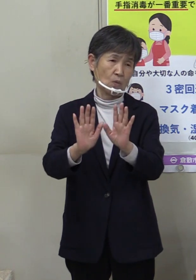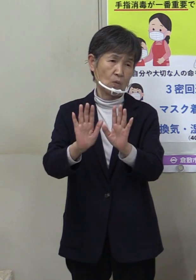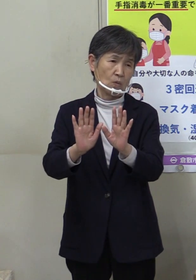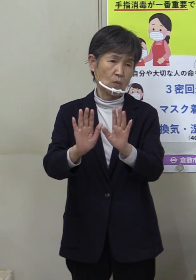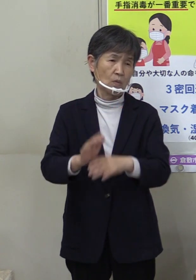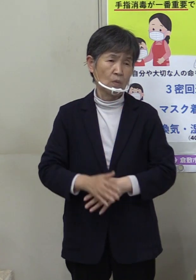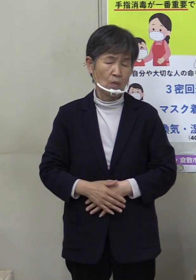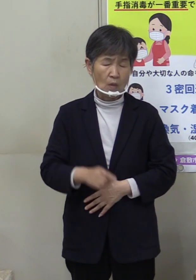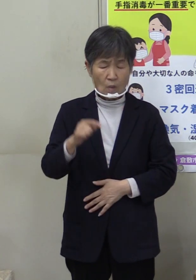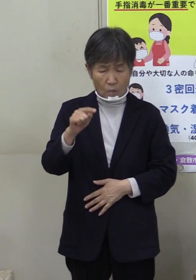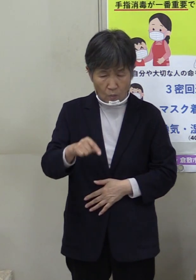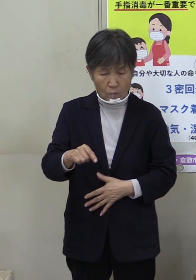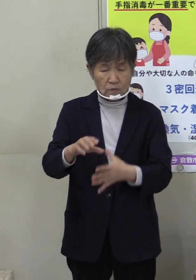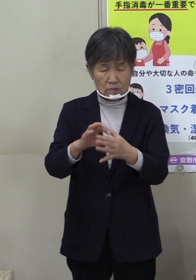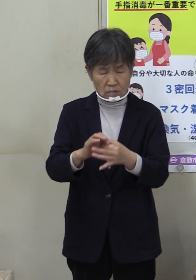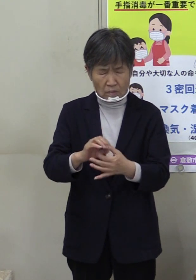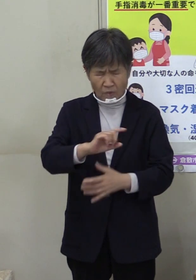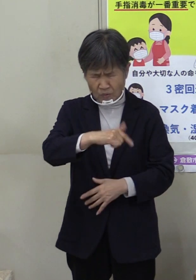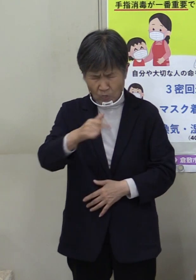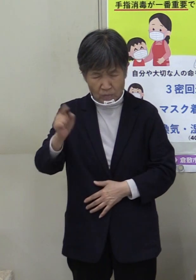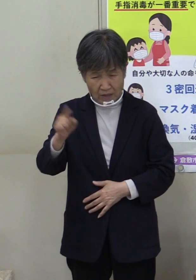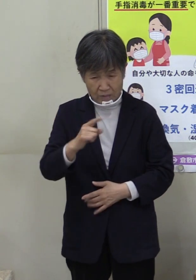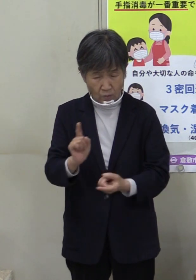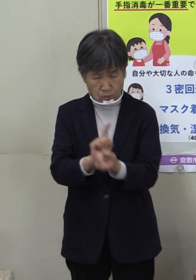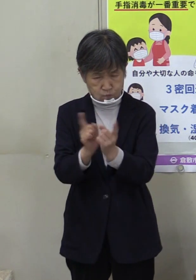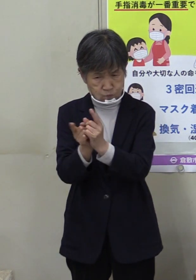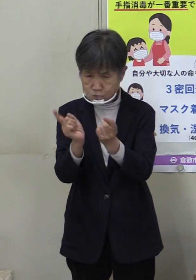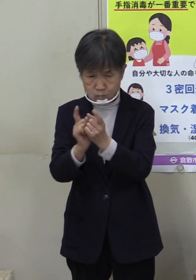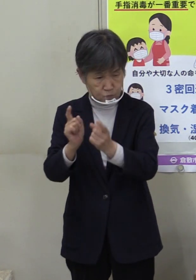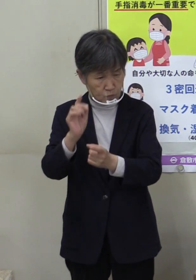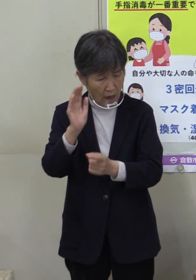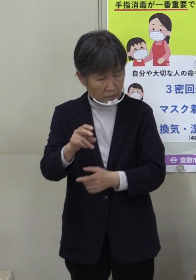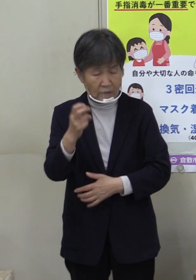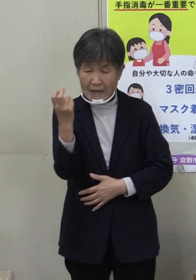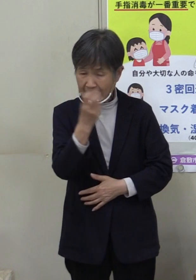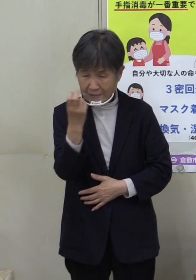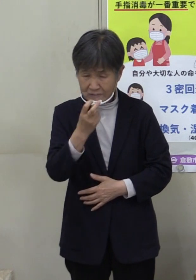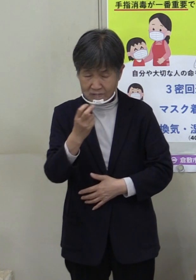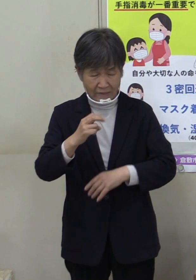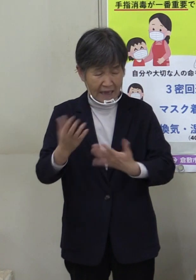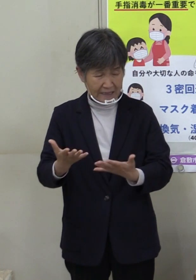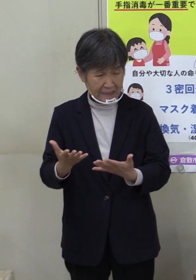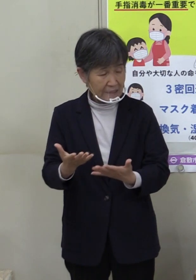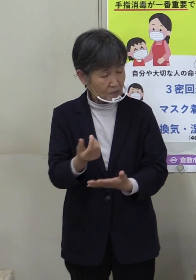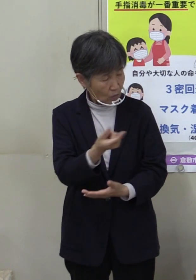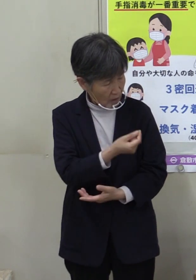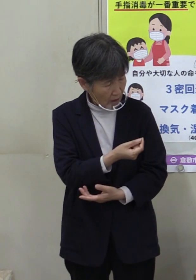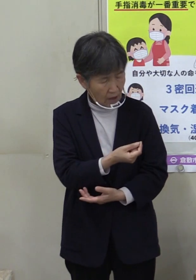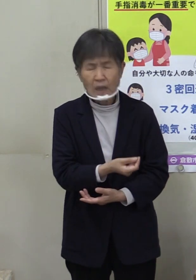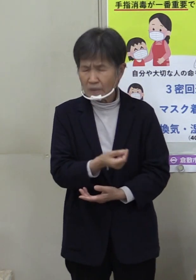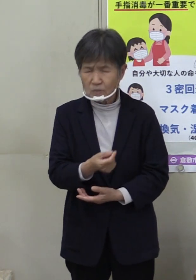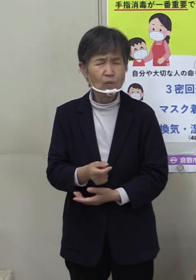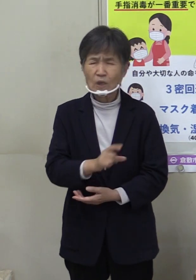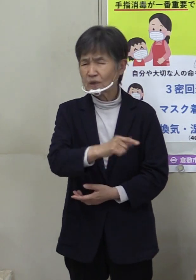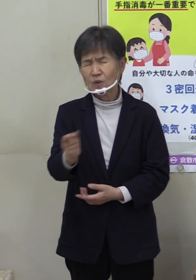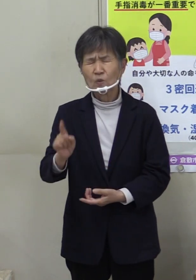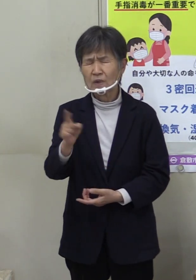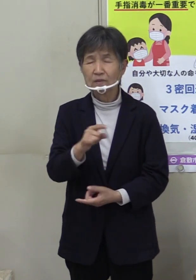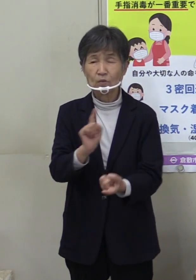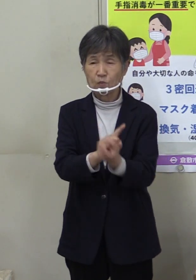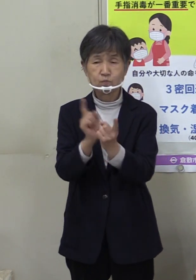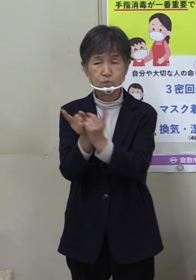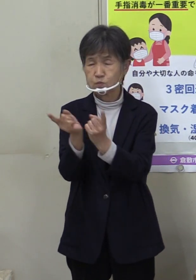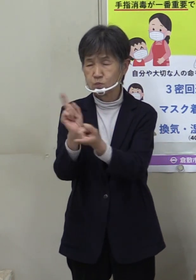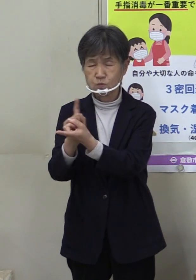についても、その不特定多数の広がりというのは、今のところは確認はしていないということでよろしいですか？ 不特定多数の人が関わるような施設ではない